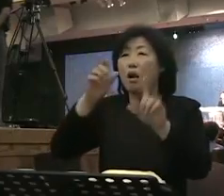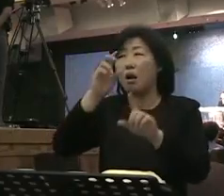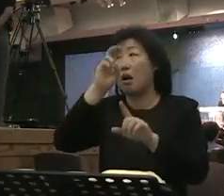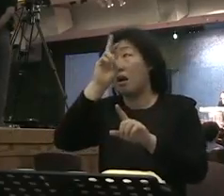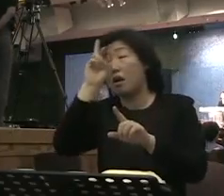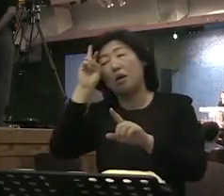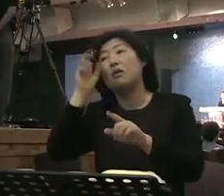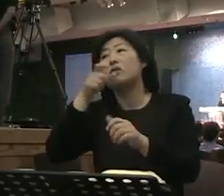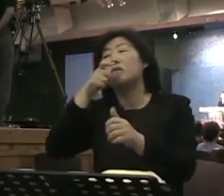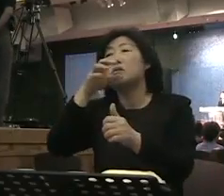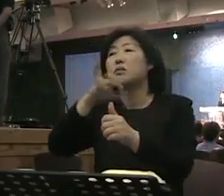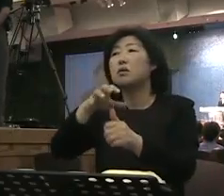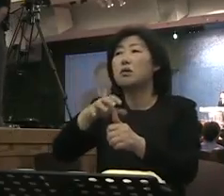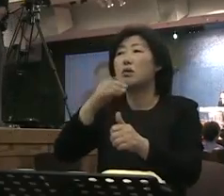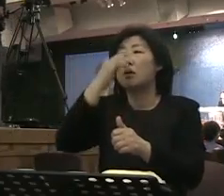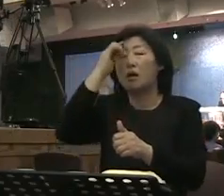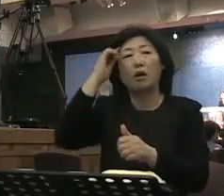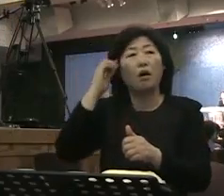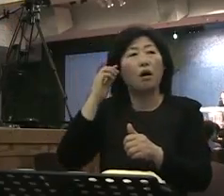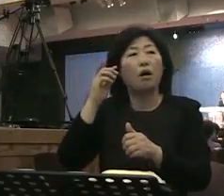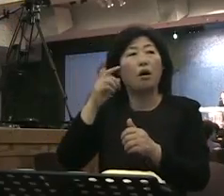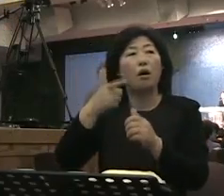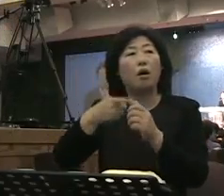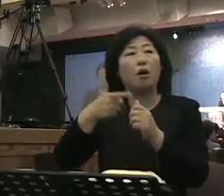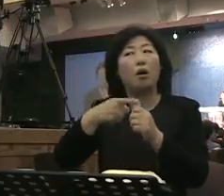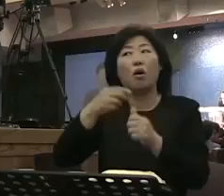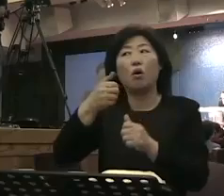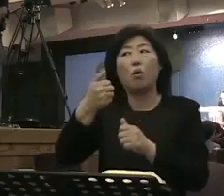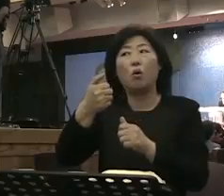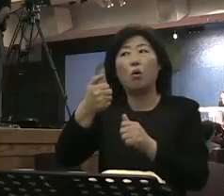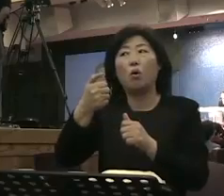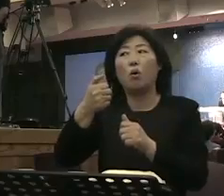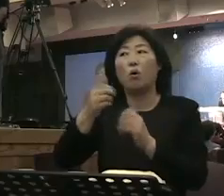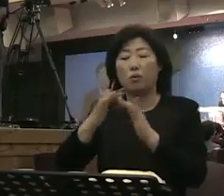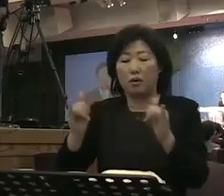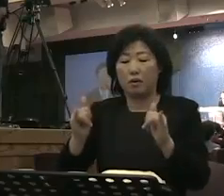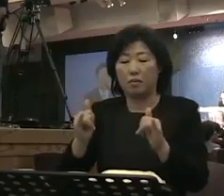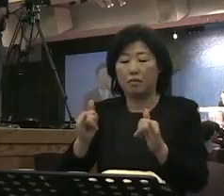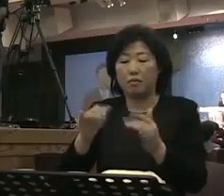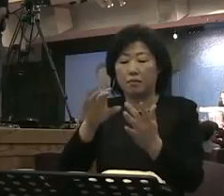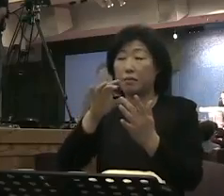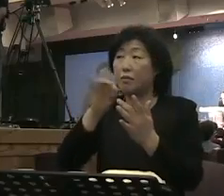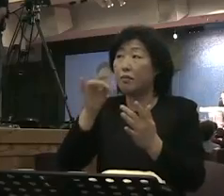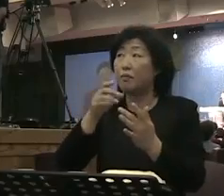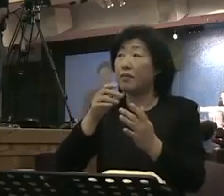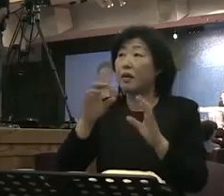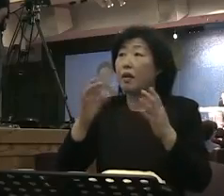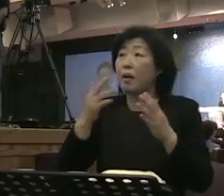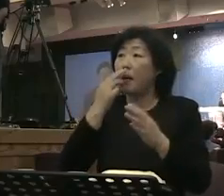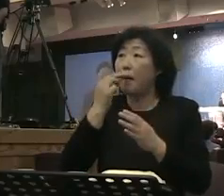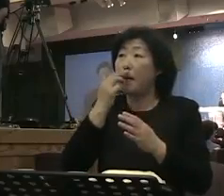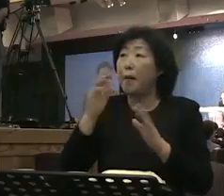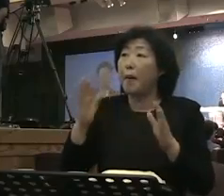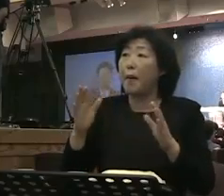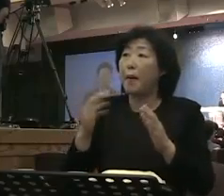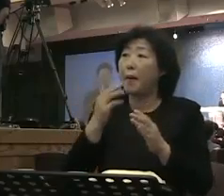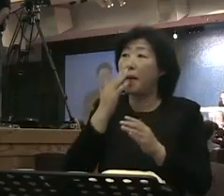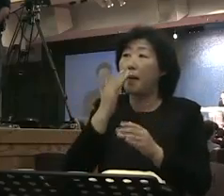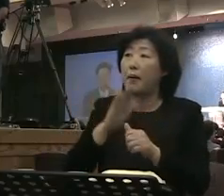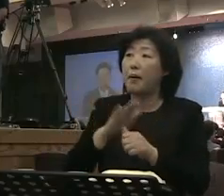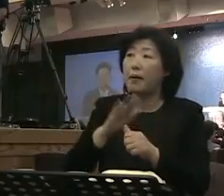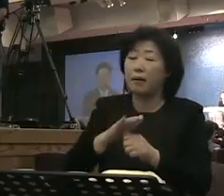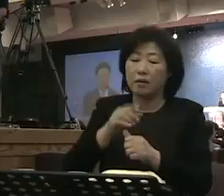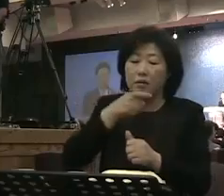일은 선착순 한 50명 정도만 저희가 하려고 생각 중입니다. 유아세례, 입교, 성인세례